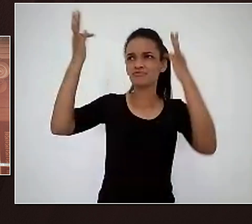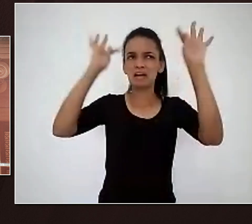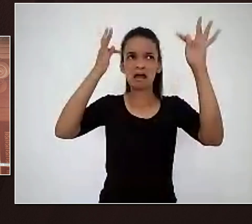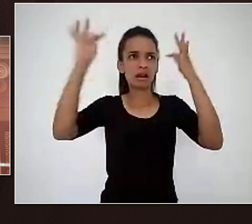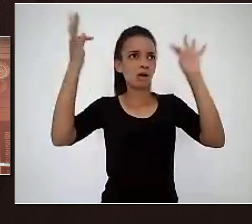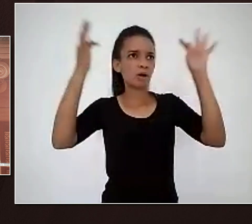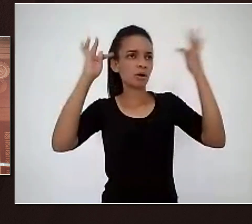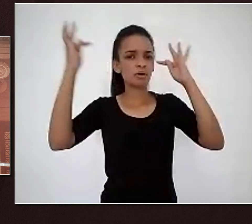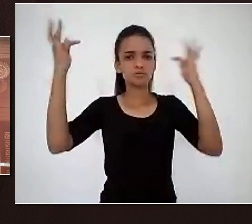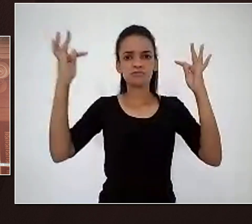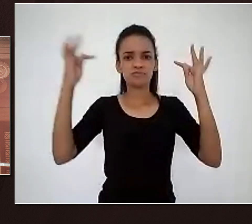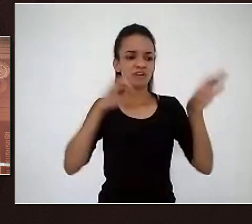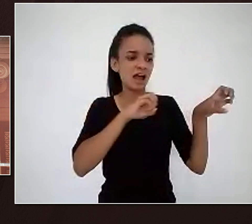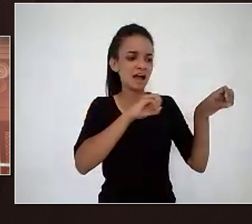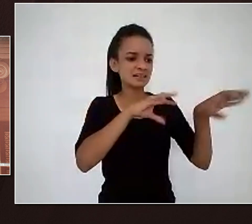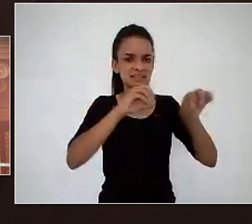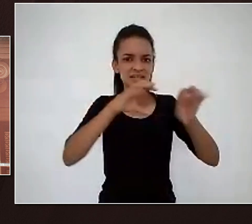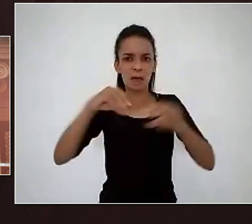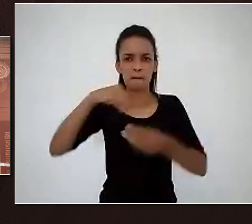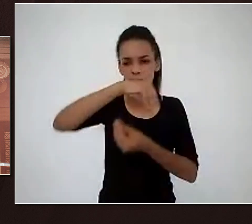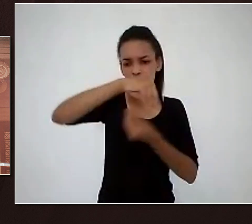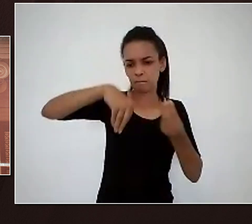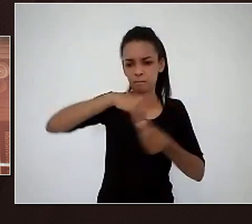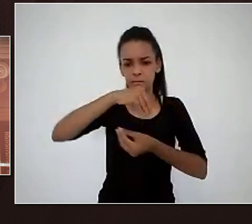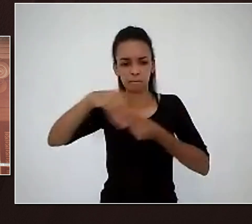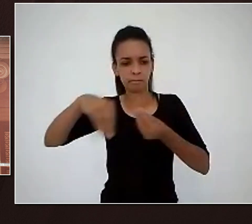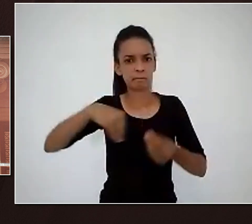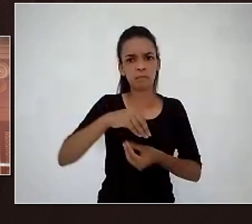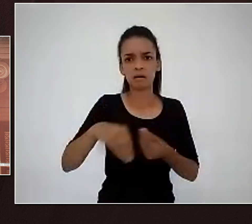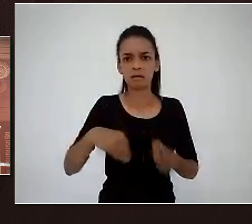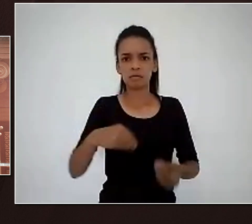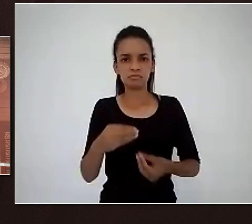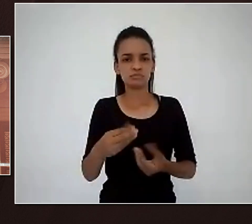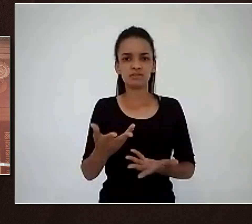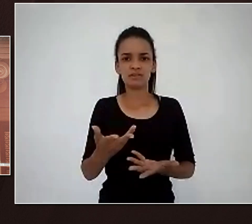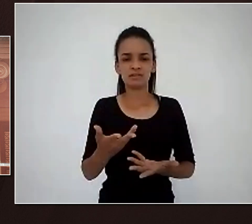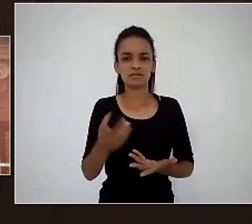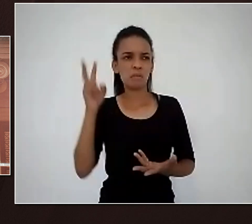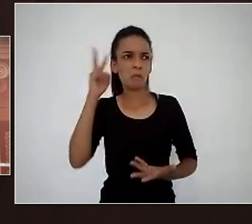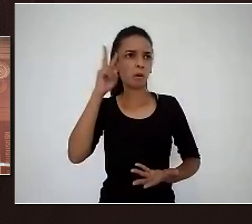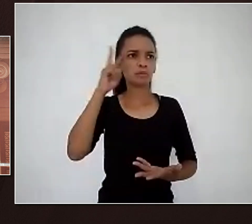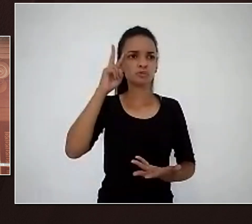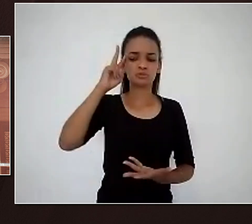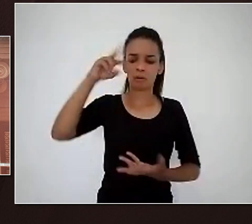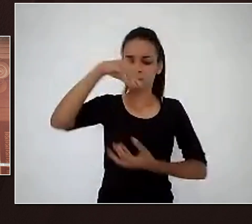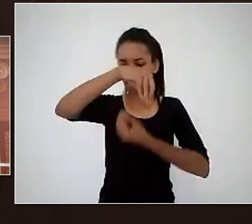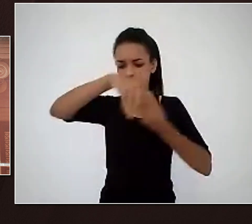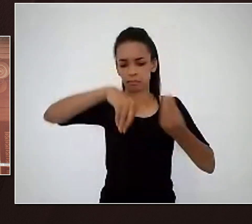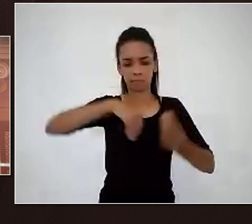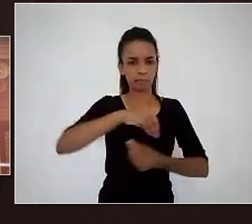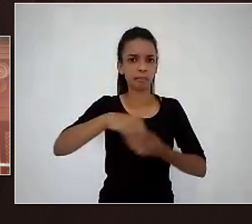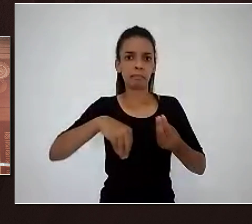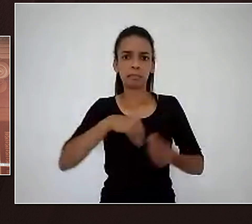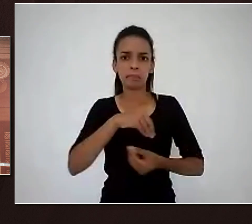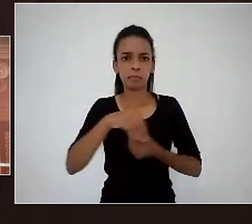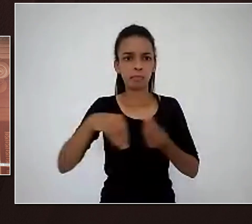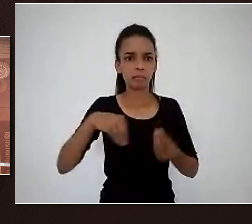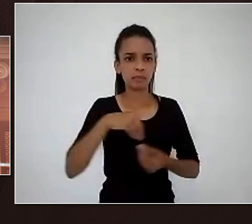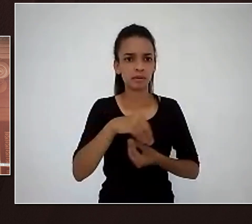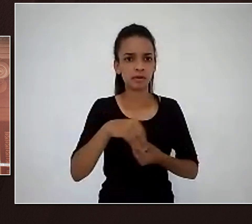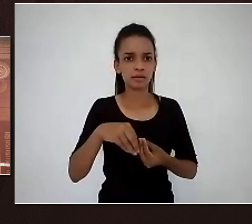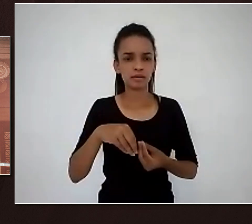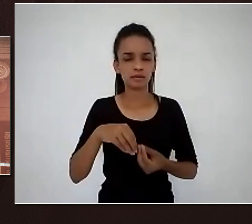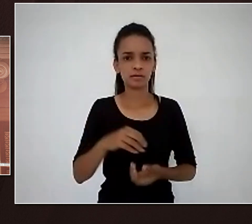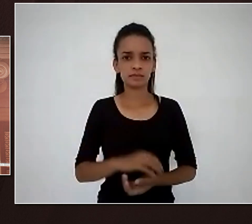ensinamentos misturados com mitos judaicos, fábulas, sabe? Então, uma mistura de coisas já entraram na